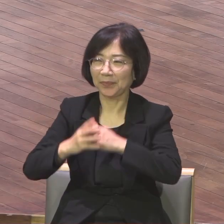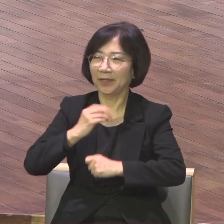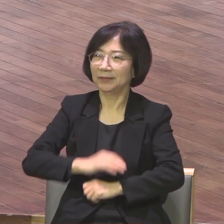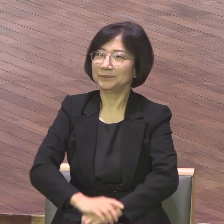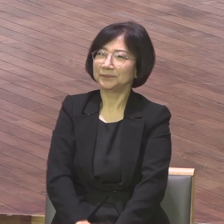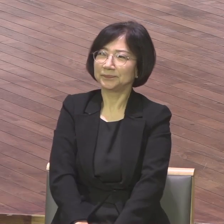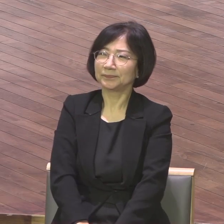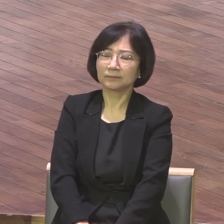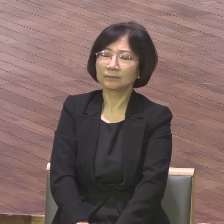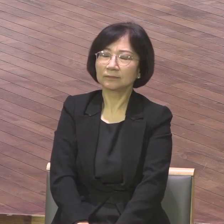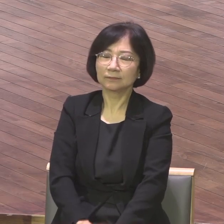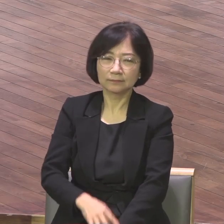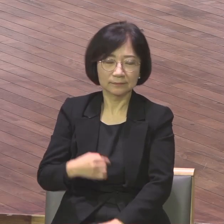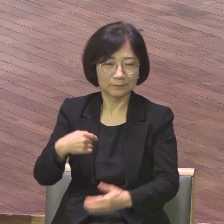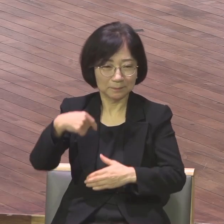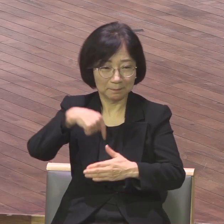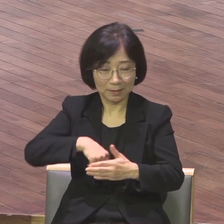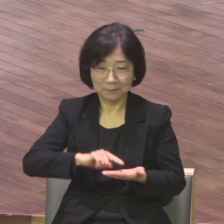표현해야 돼.